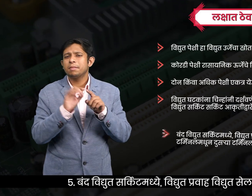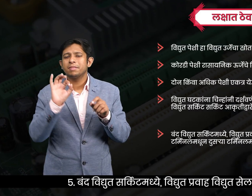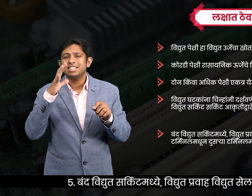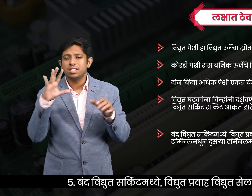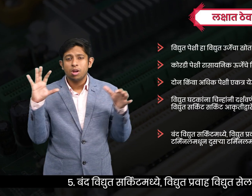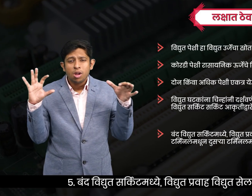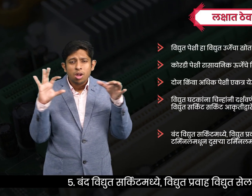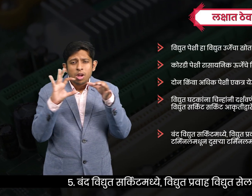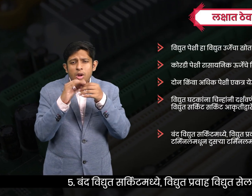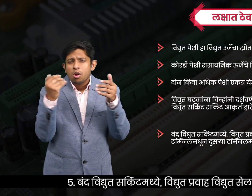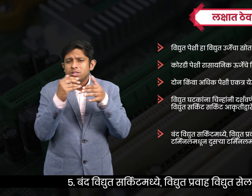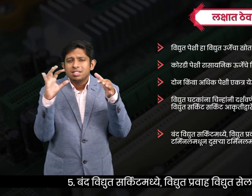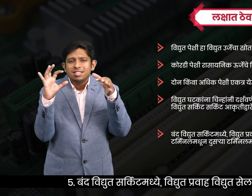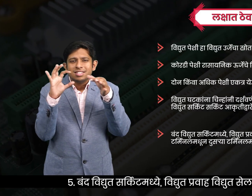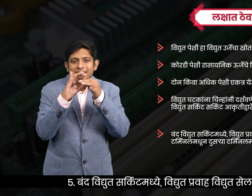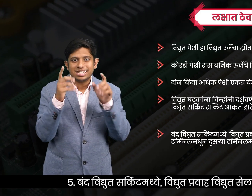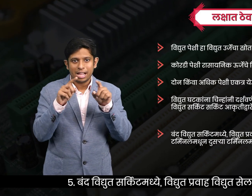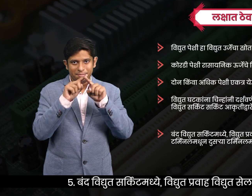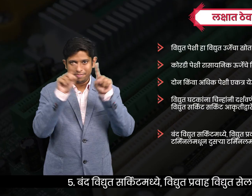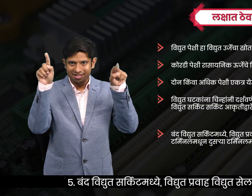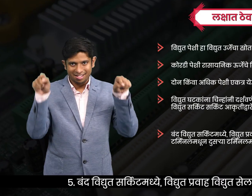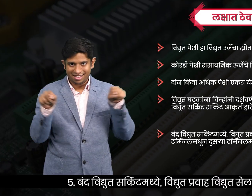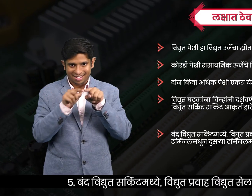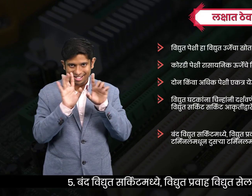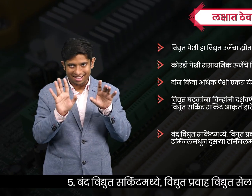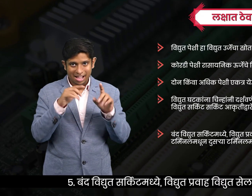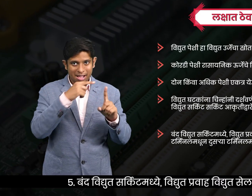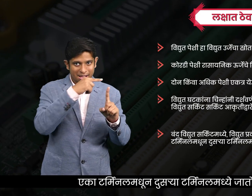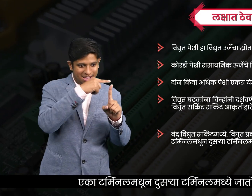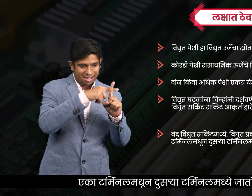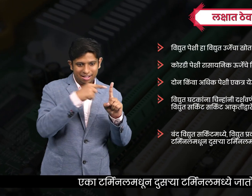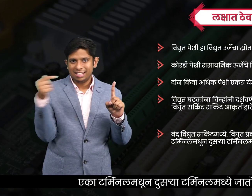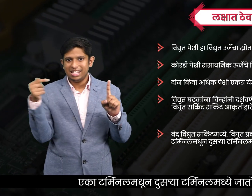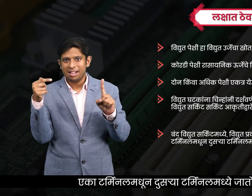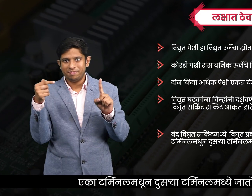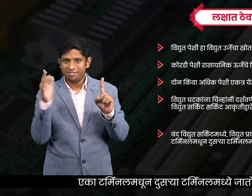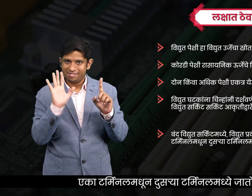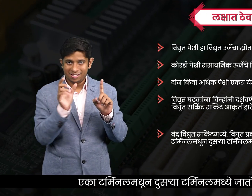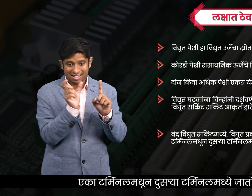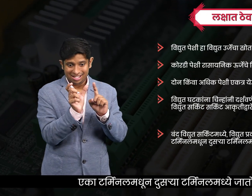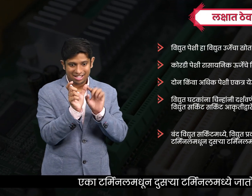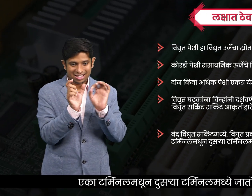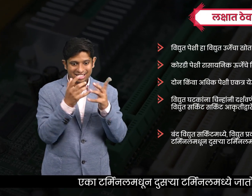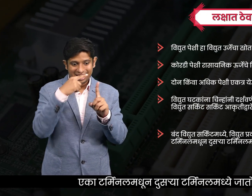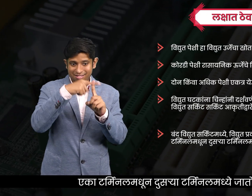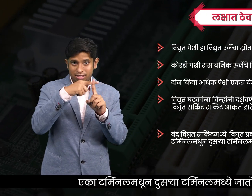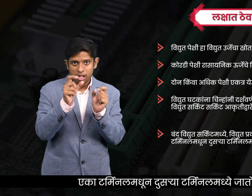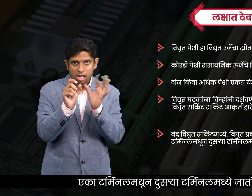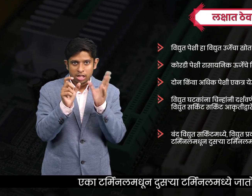बंद विद्युत सर्किटमध्ये विद्युत प्रवाह विद्युत सेलच्या एका टर्मिनलमधून दुसऱ्या टर्मिनलमध्ये